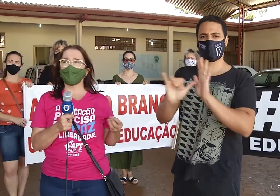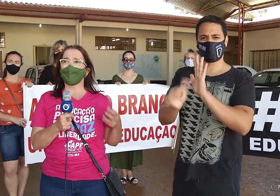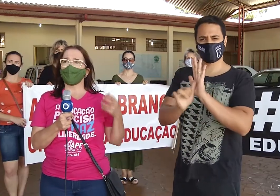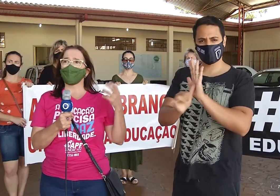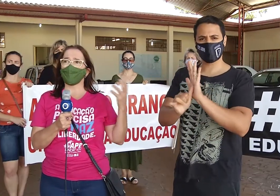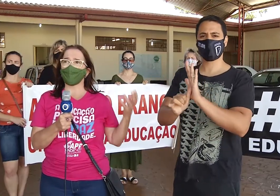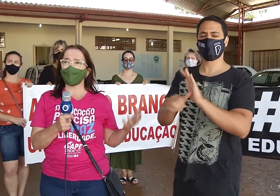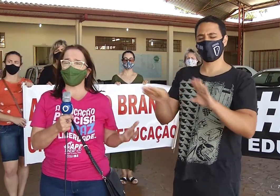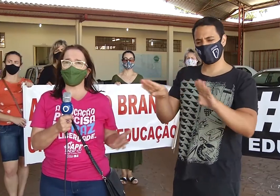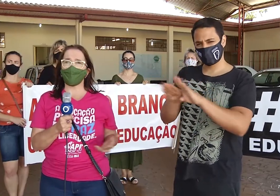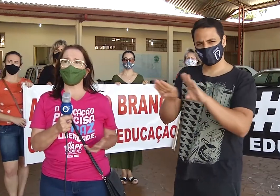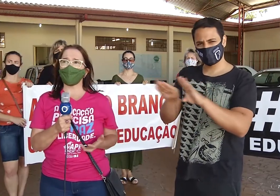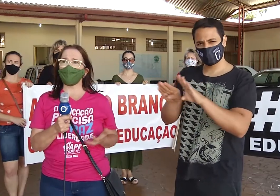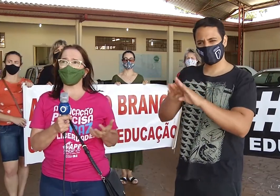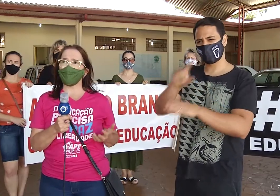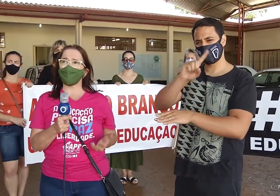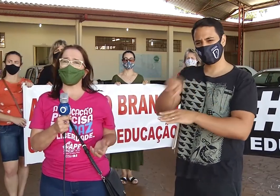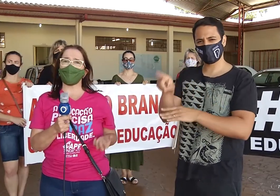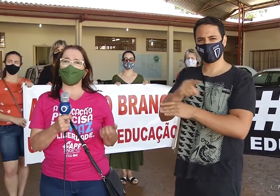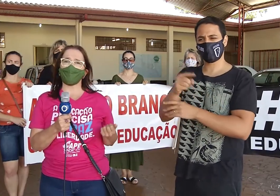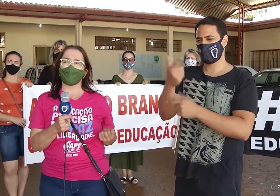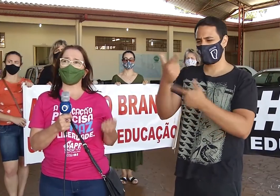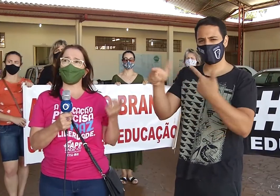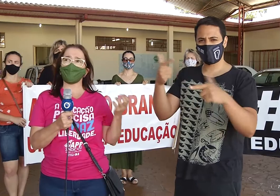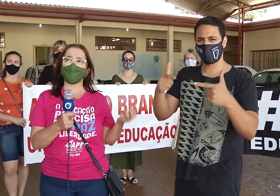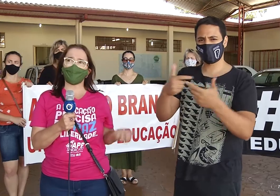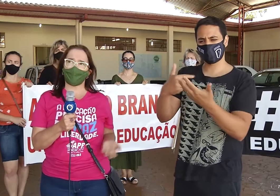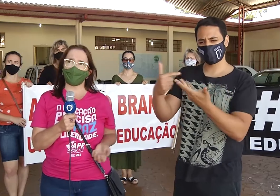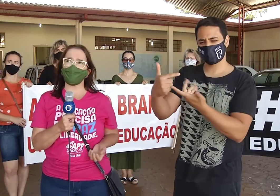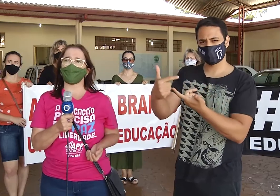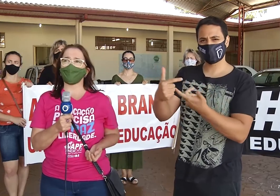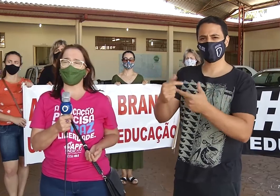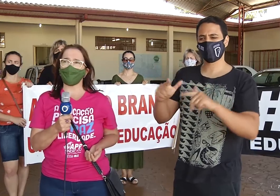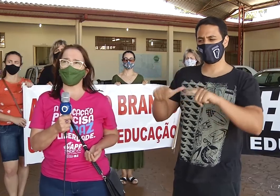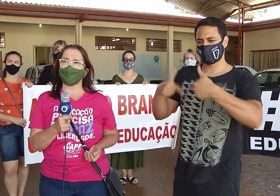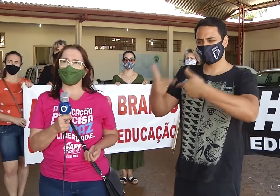também revogue as outras situações relacionadas aos ataques à educação.